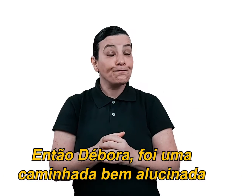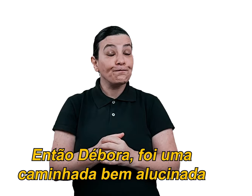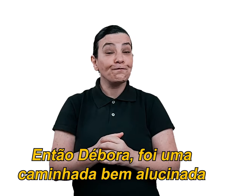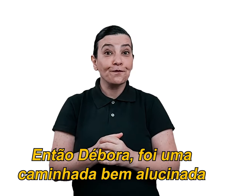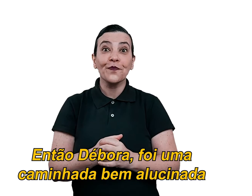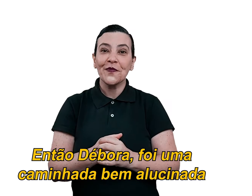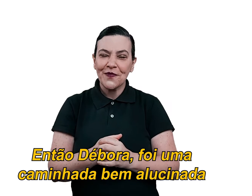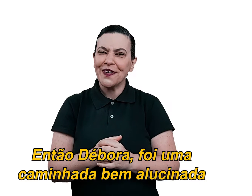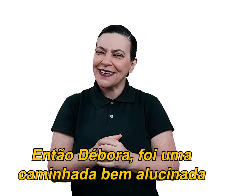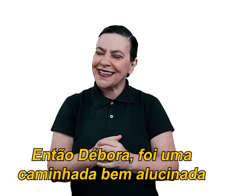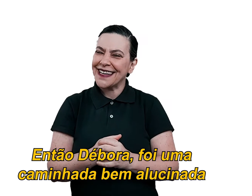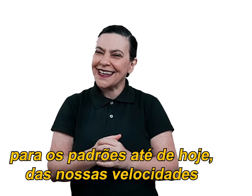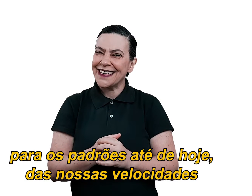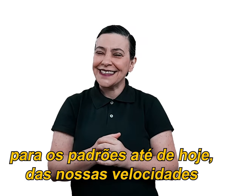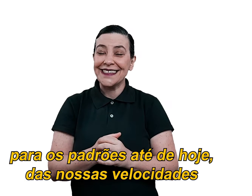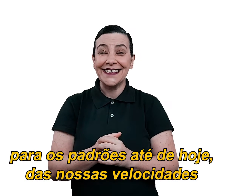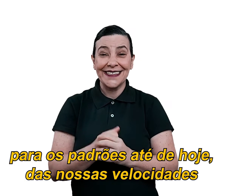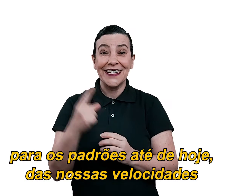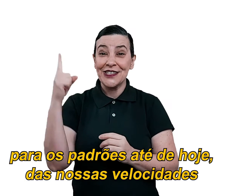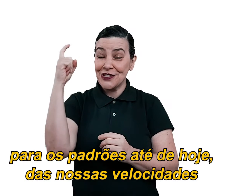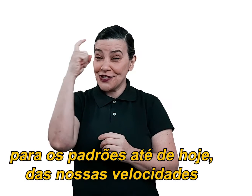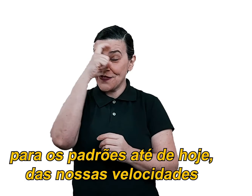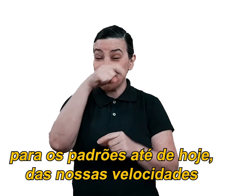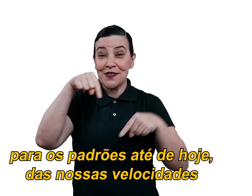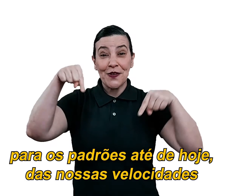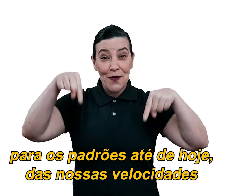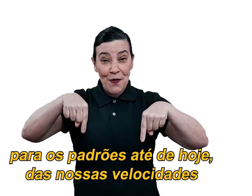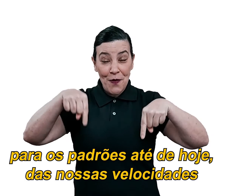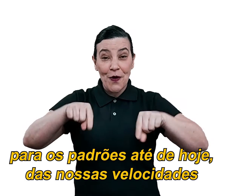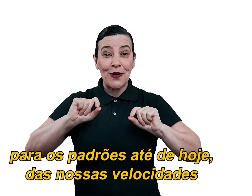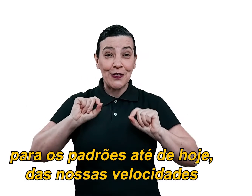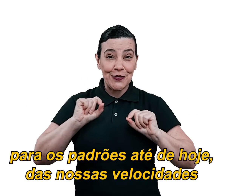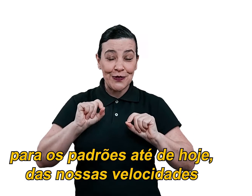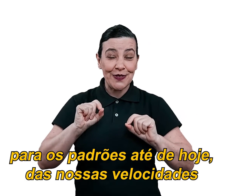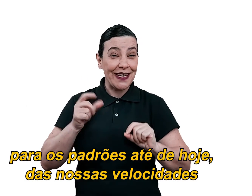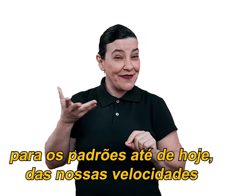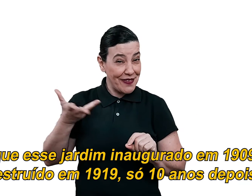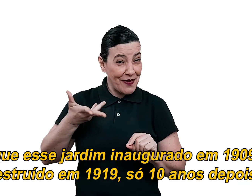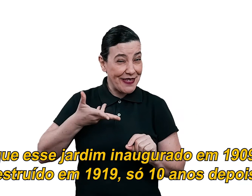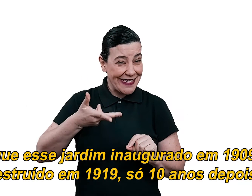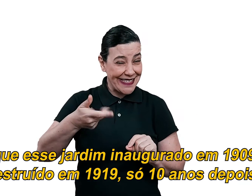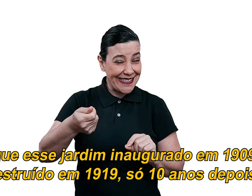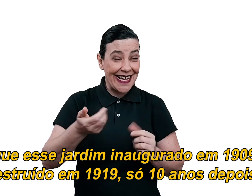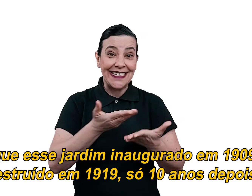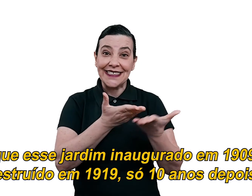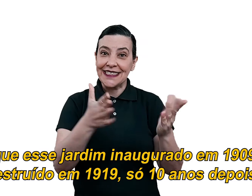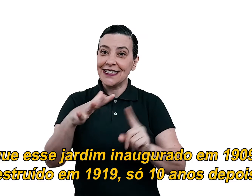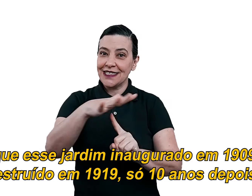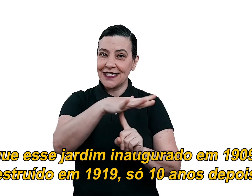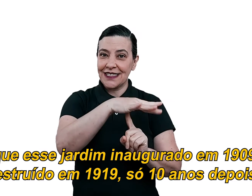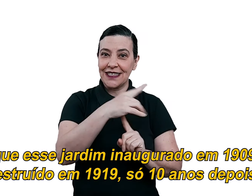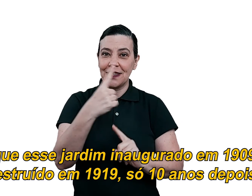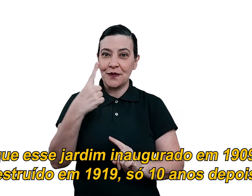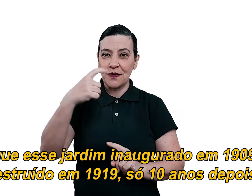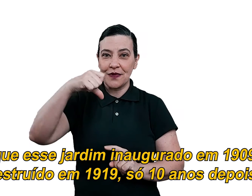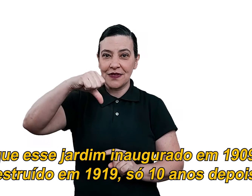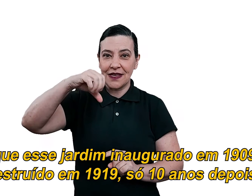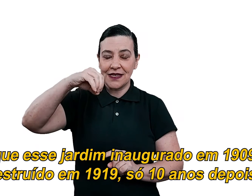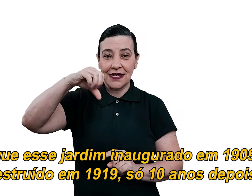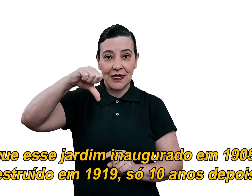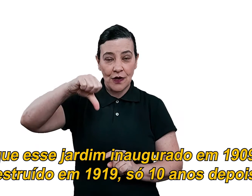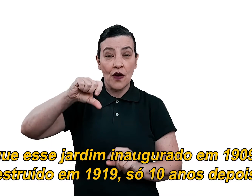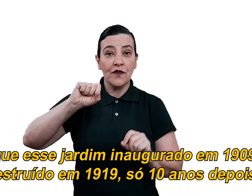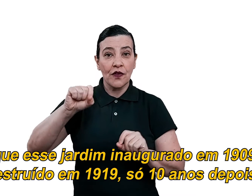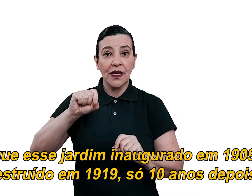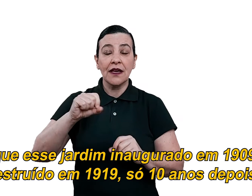caminhada bem alucinada, assim, né, para os padrões até de hoje, das nossas velocidades, porque esse jardim inaugurado em